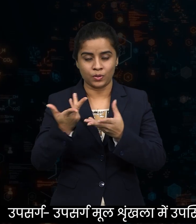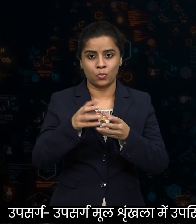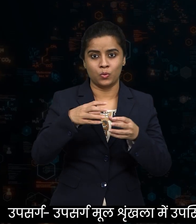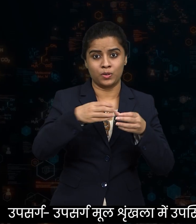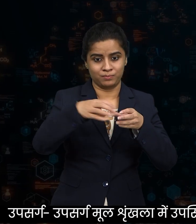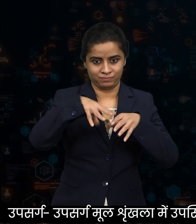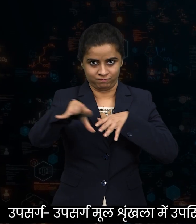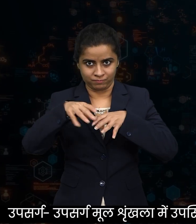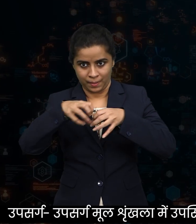करता है।